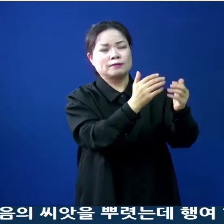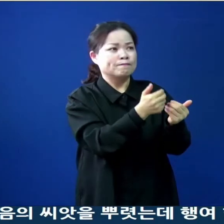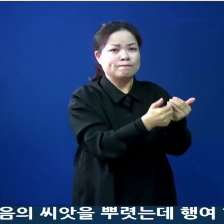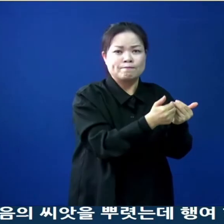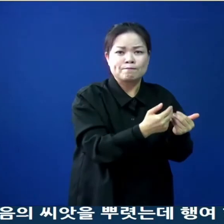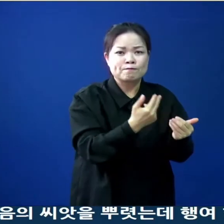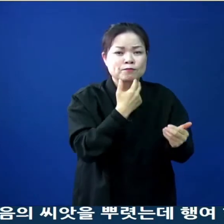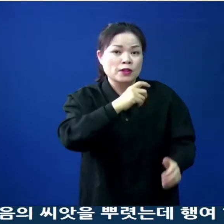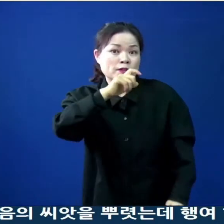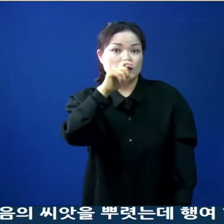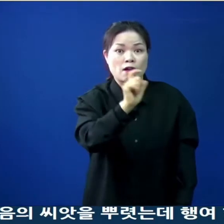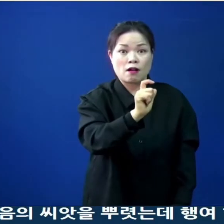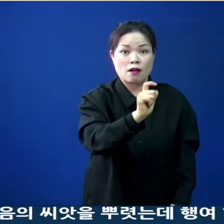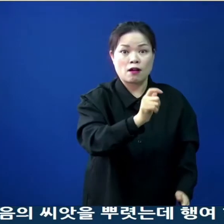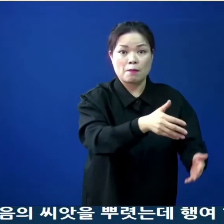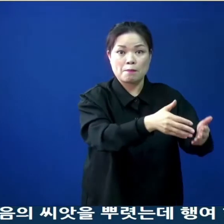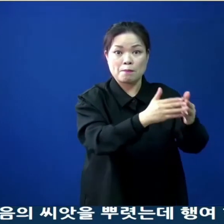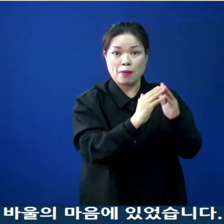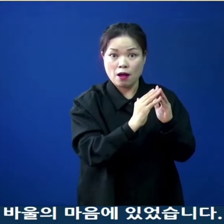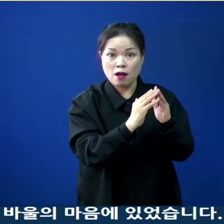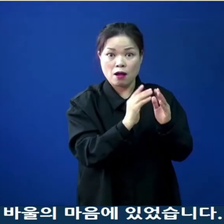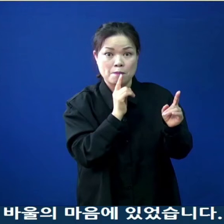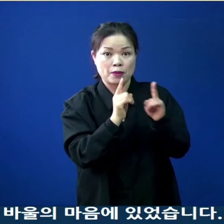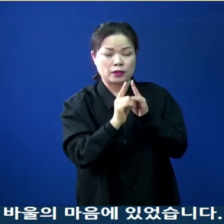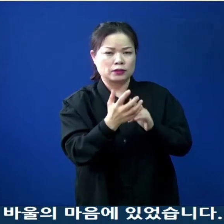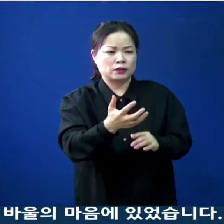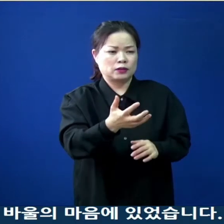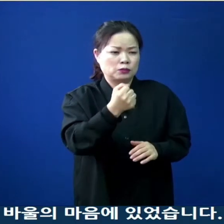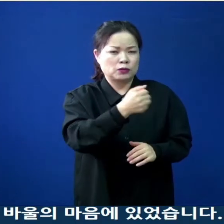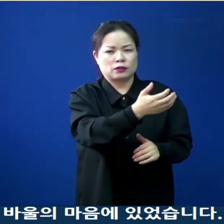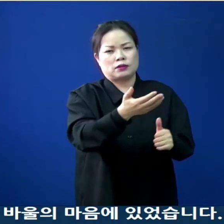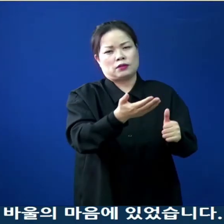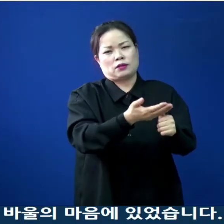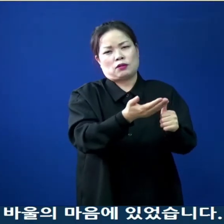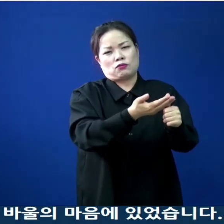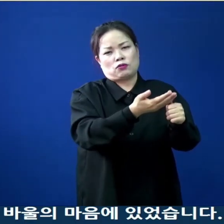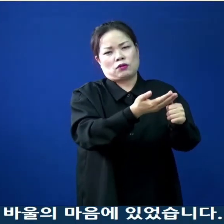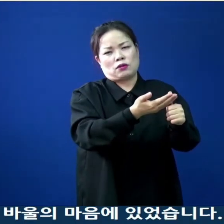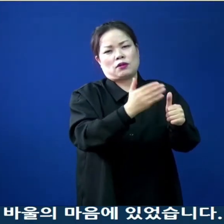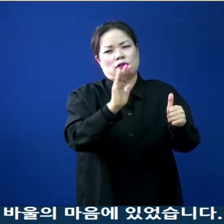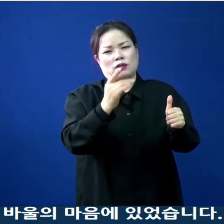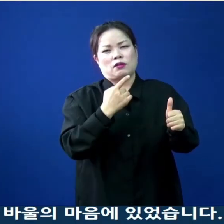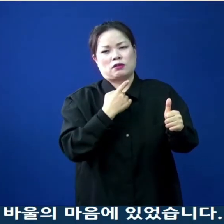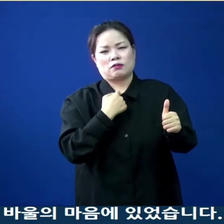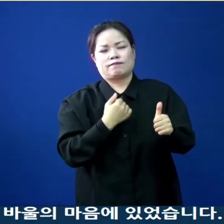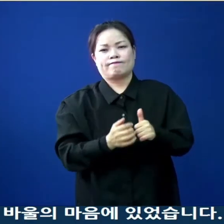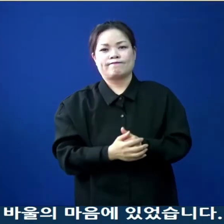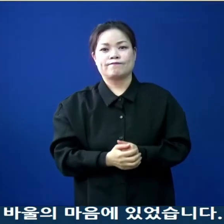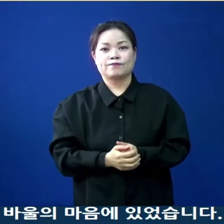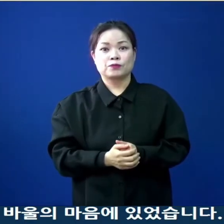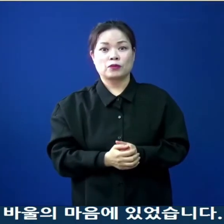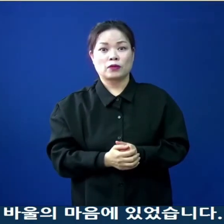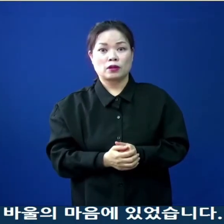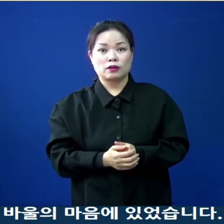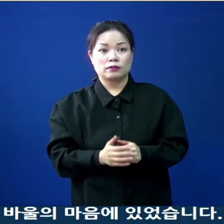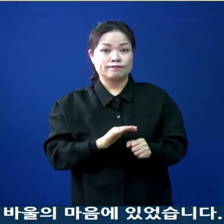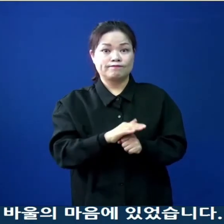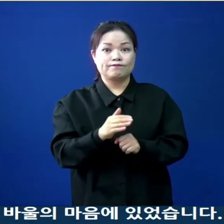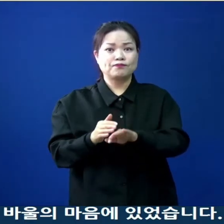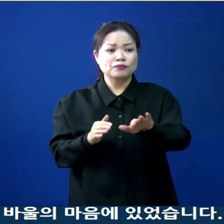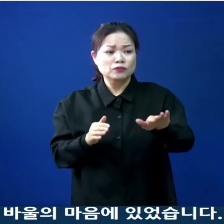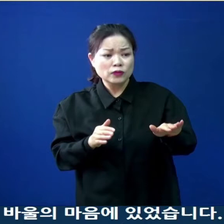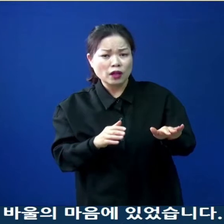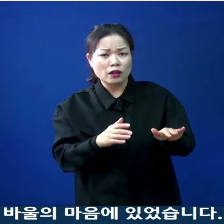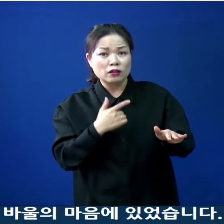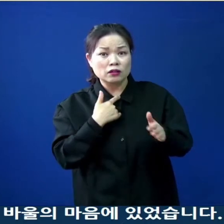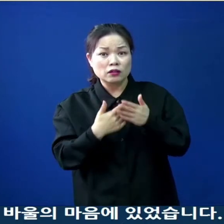더 견고하게 세워지도록 말씀으로 그들을 세워가야 했던 것이죠. 우리 사랑하는 성도 여러분, 여러분에게도